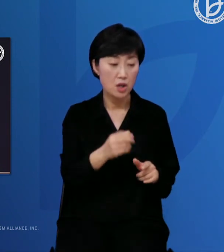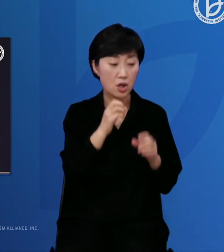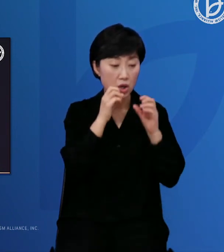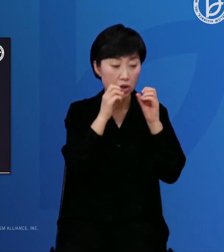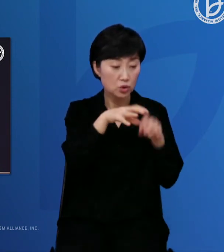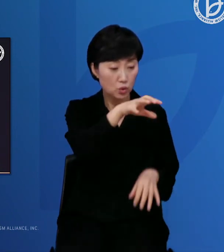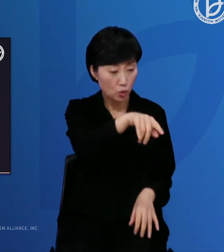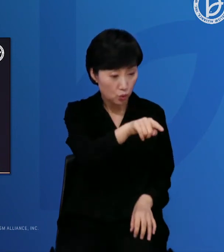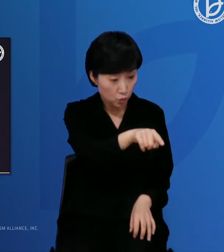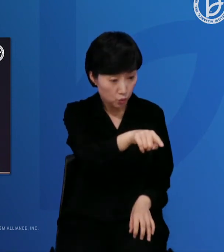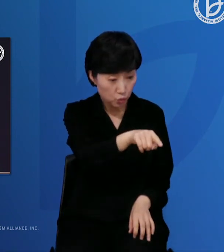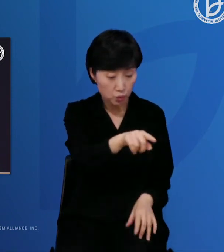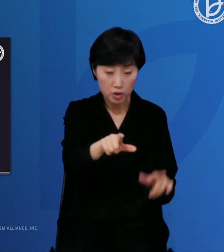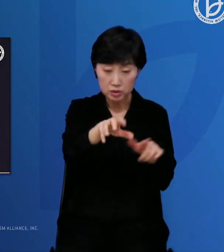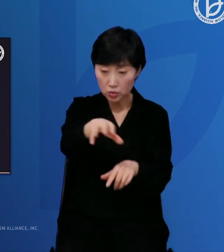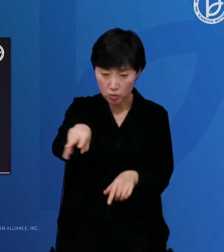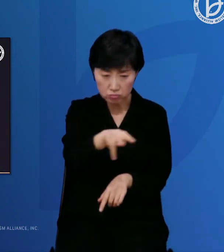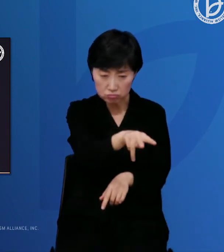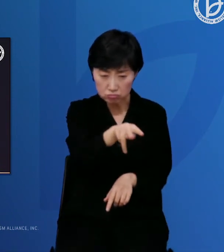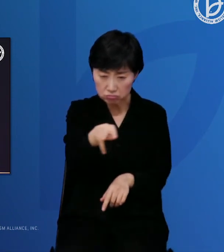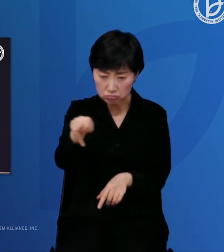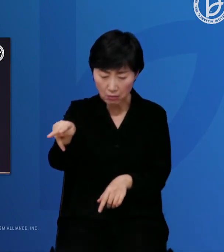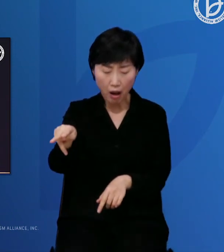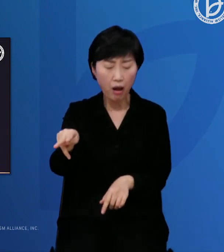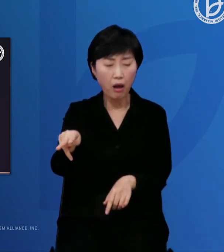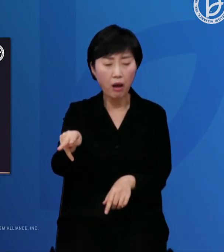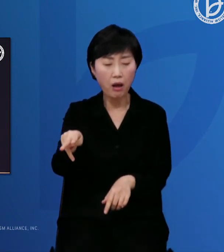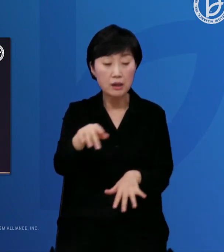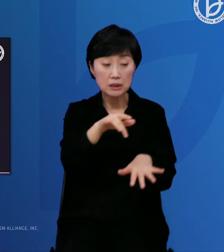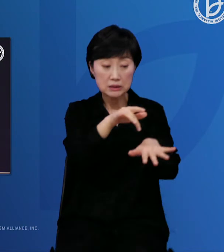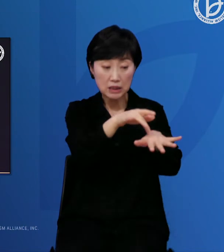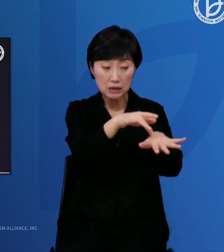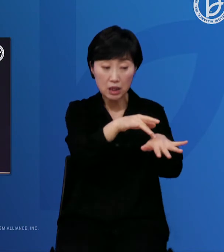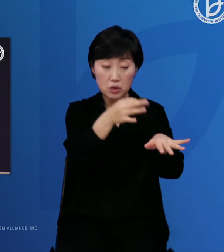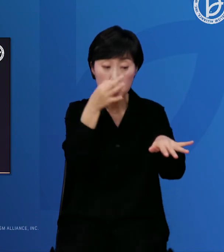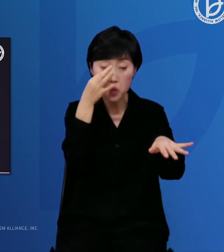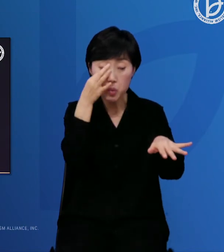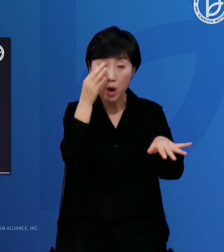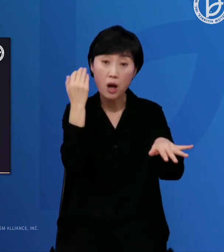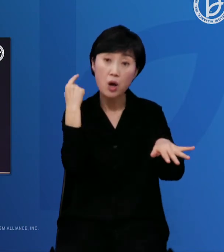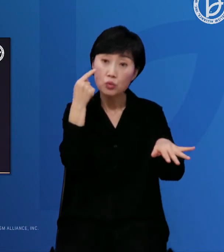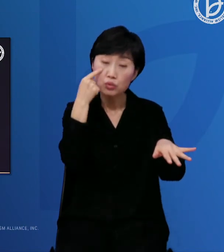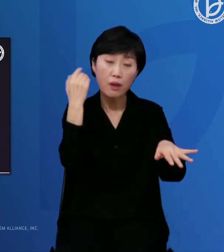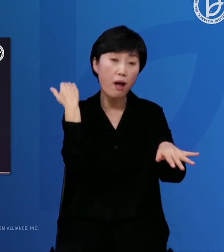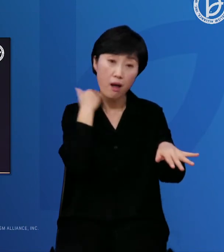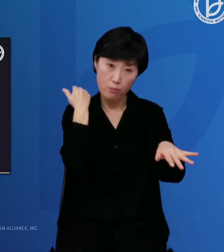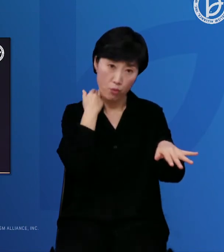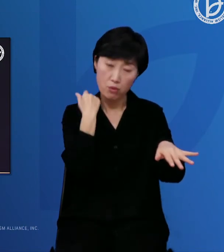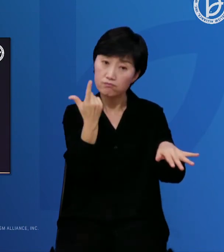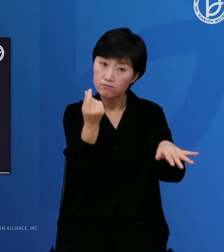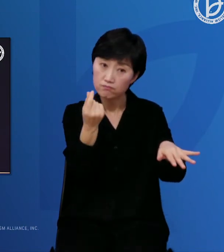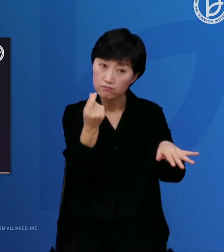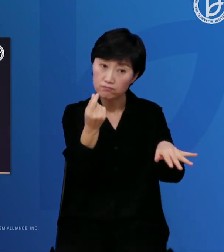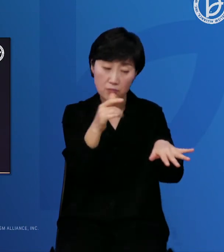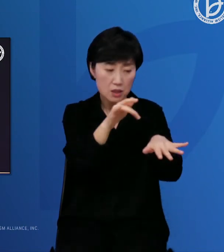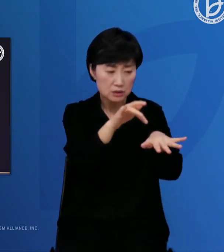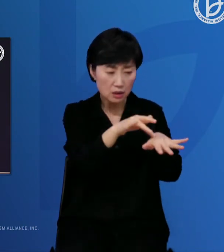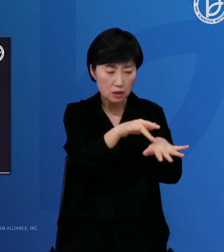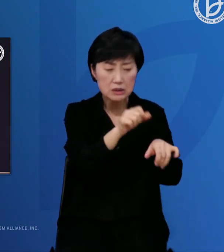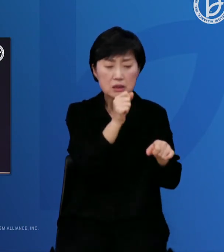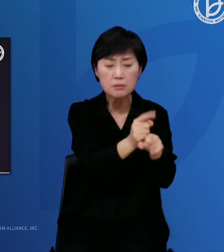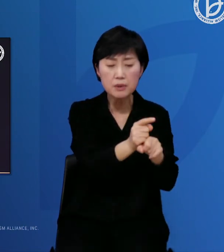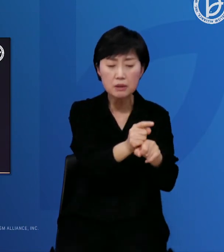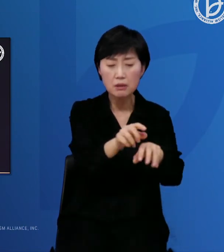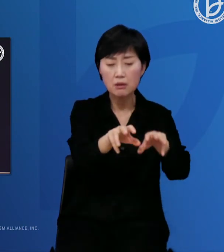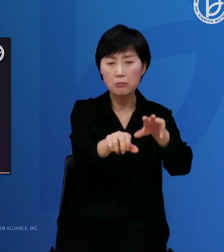세력 사단은요 세상을 장악했어요. Invisible to the eyes, Satan, the forces of darkness have completely seized control over the